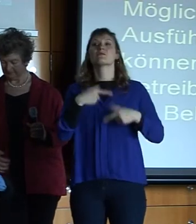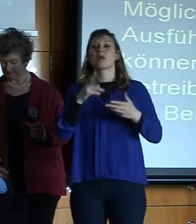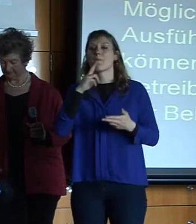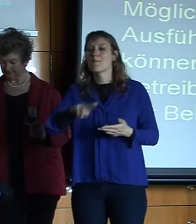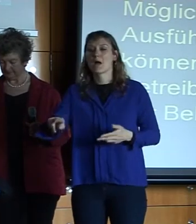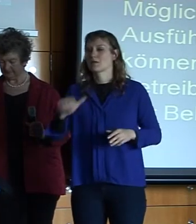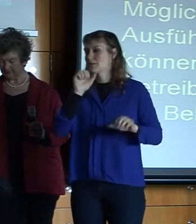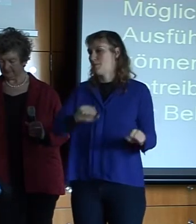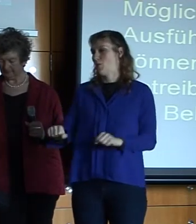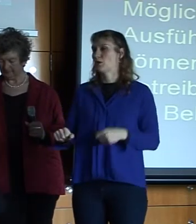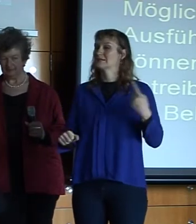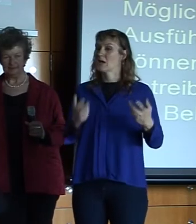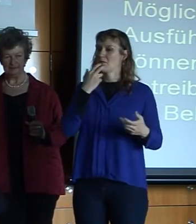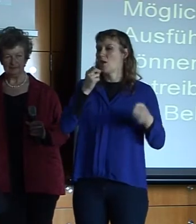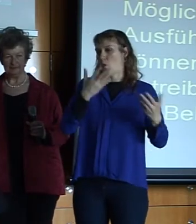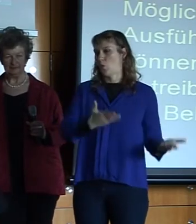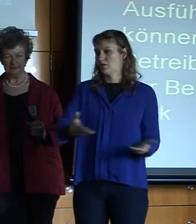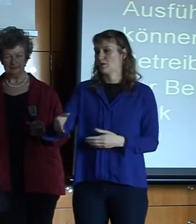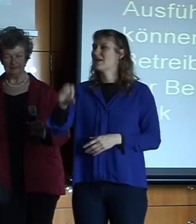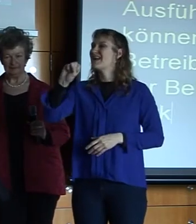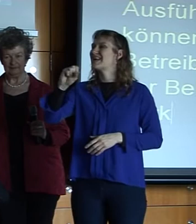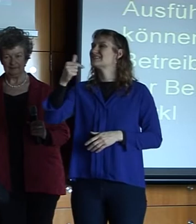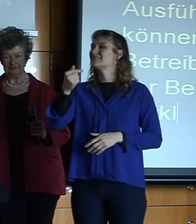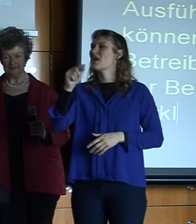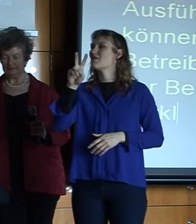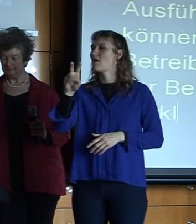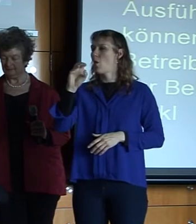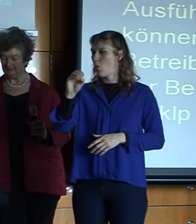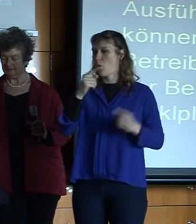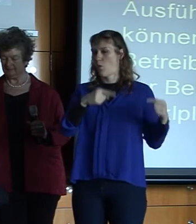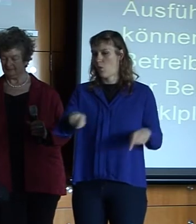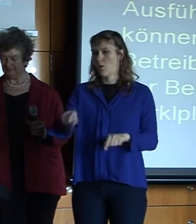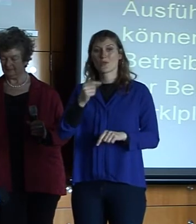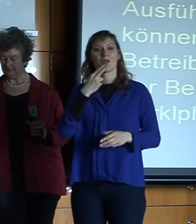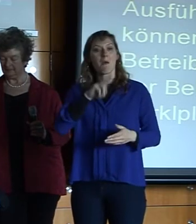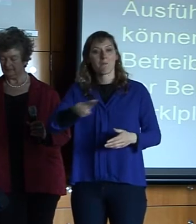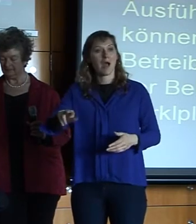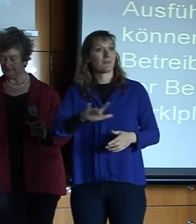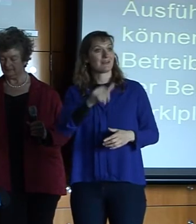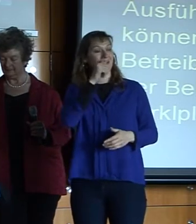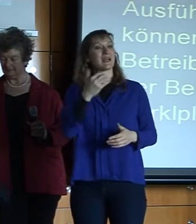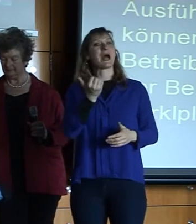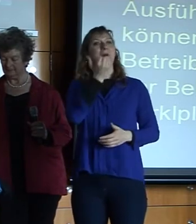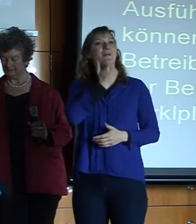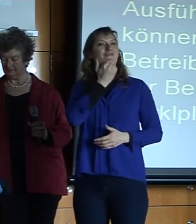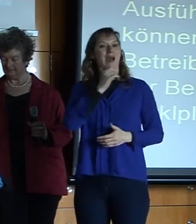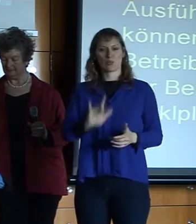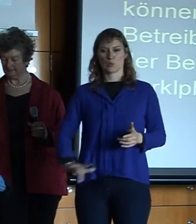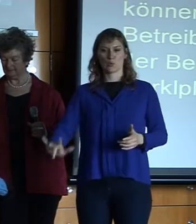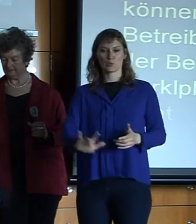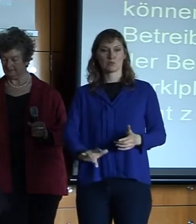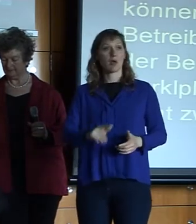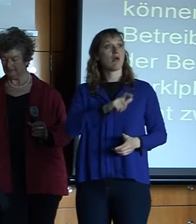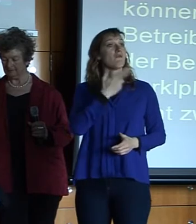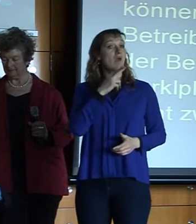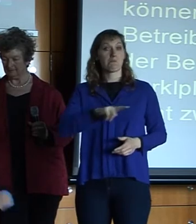diese Parkplätze der StVO zu unterstellen. Meistens ist es so, dass diese Parkplätze Privatgrund sind und man kann Leute, die